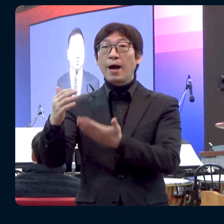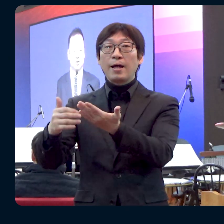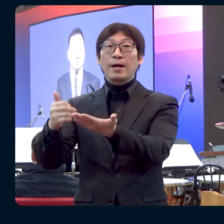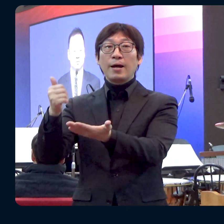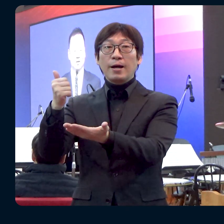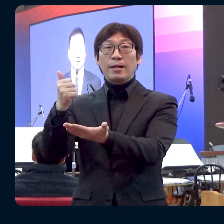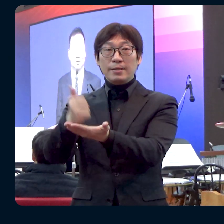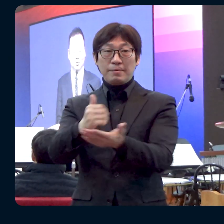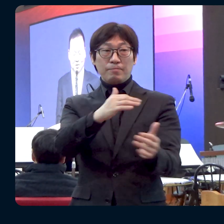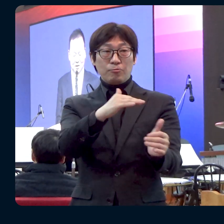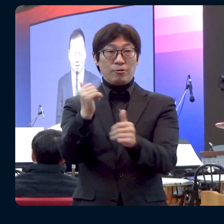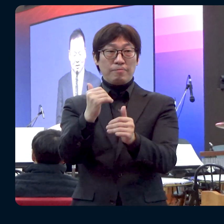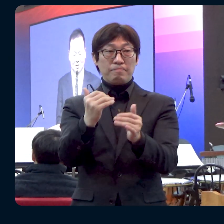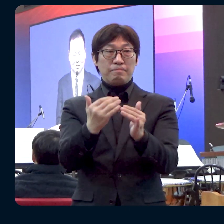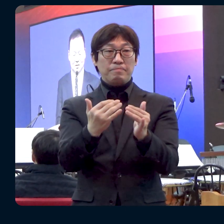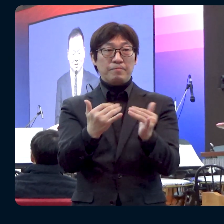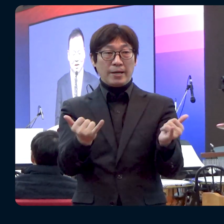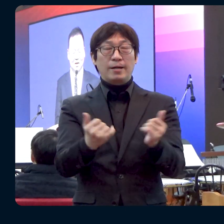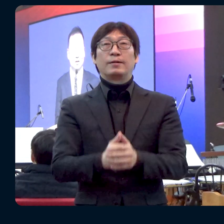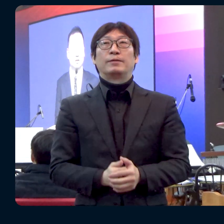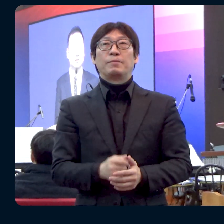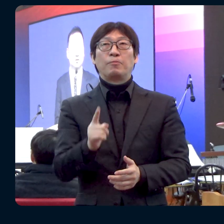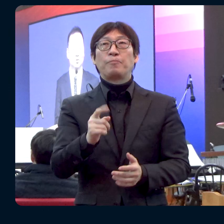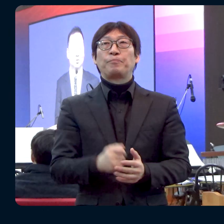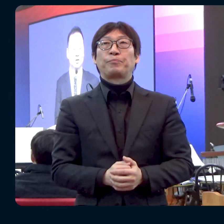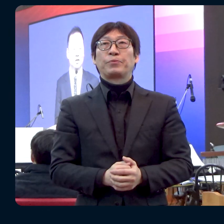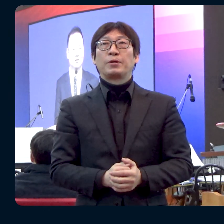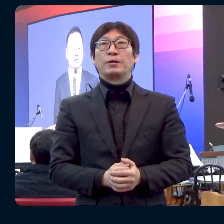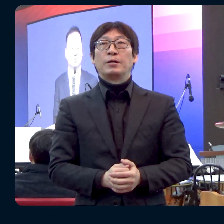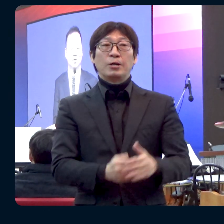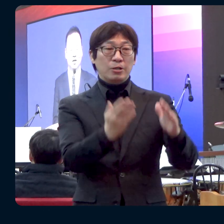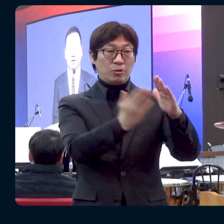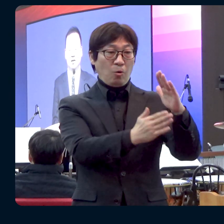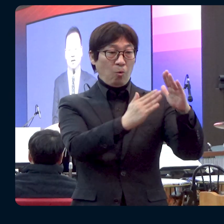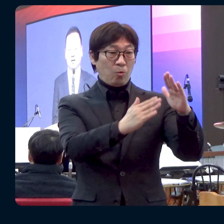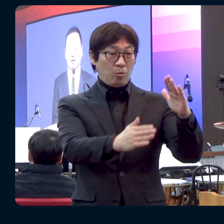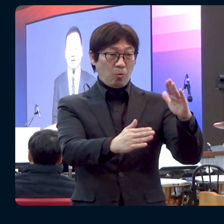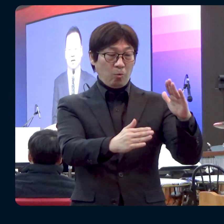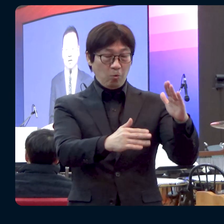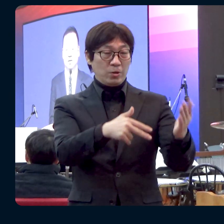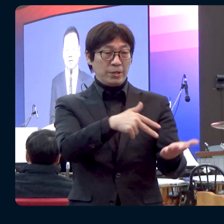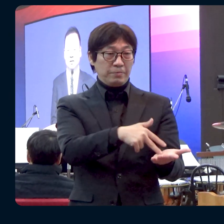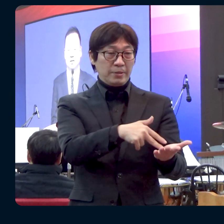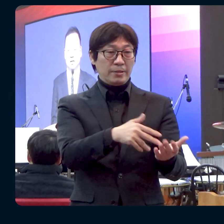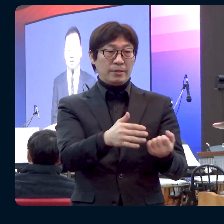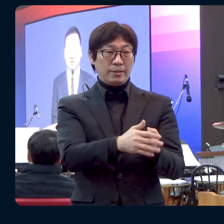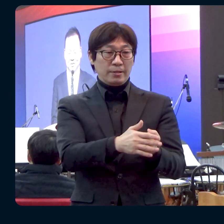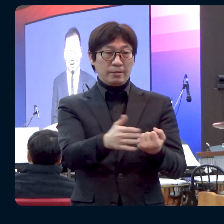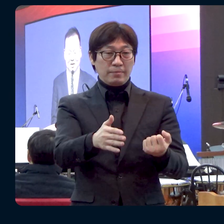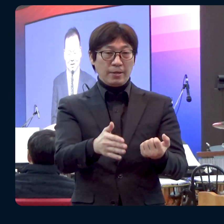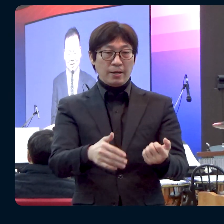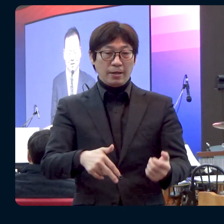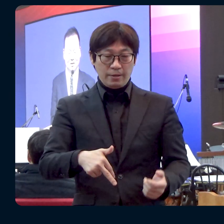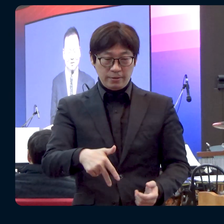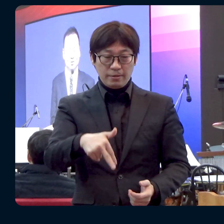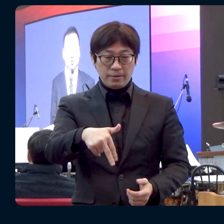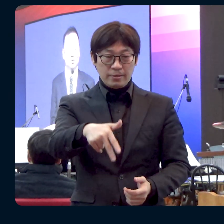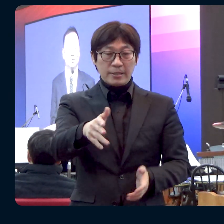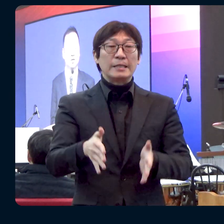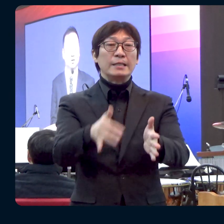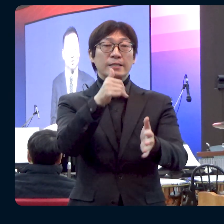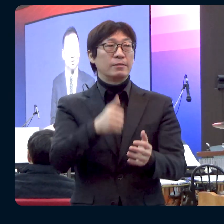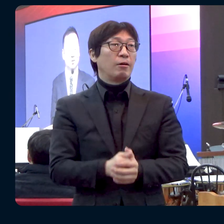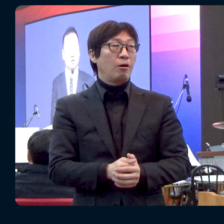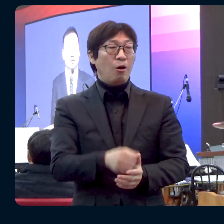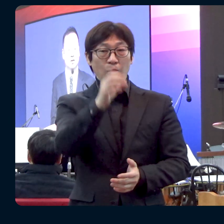하나님의 부르심을 받은 성도는 그가 성도이기 때문에 가야만 하는 길이 있습니다.